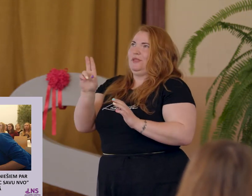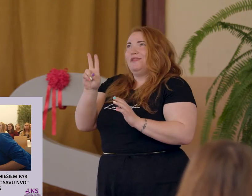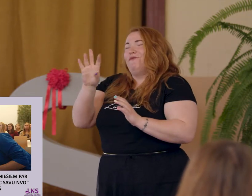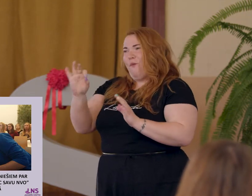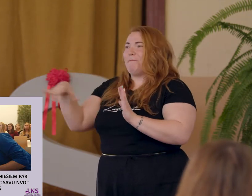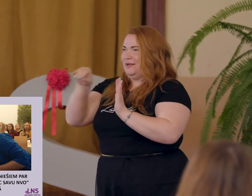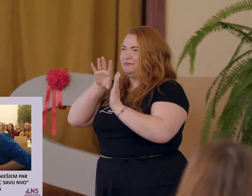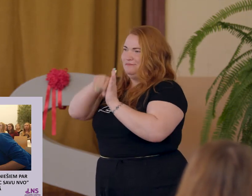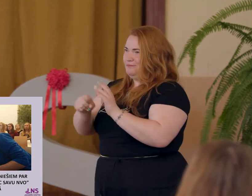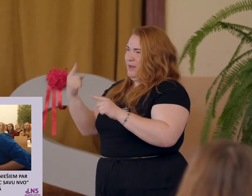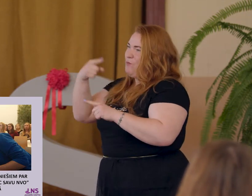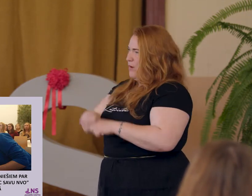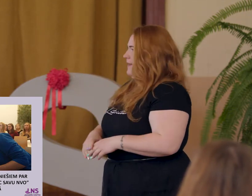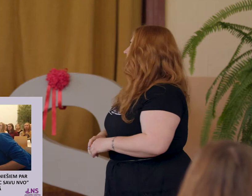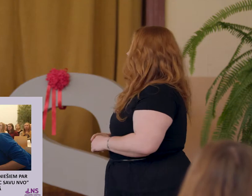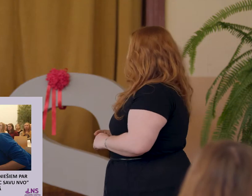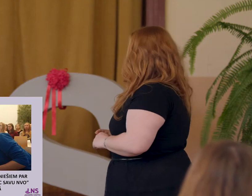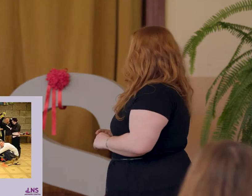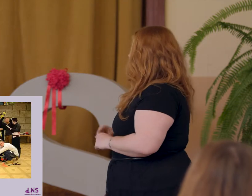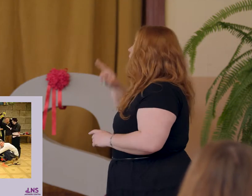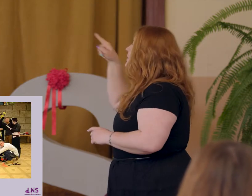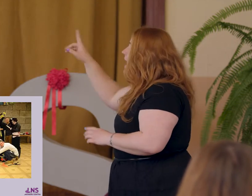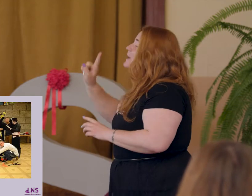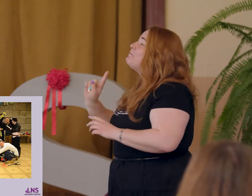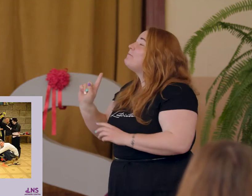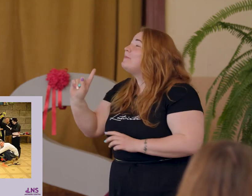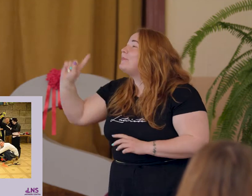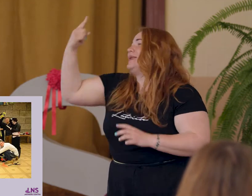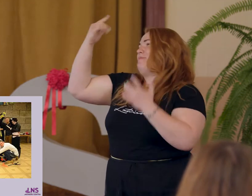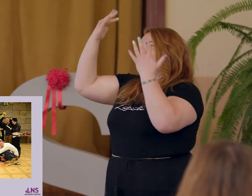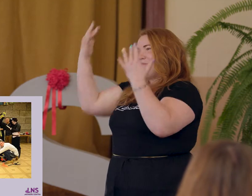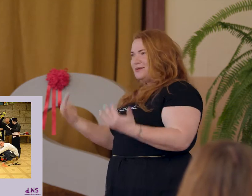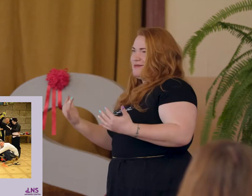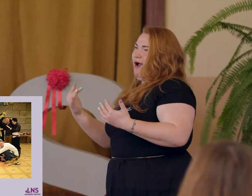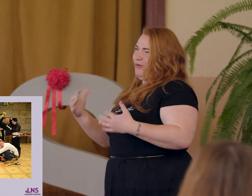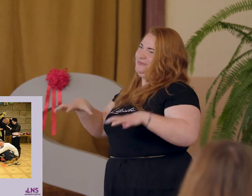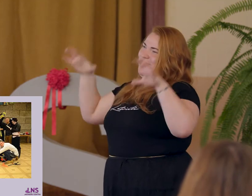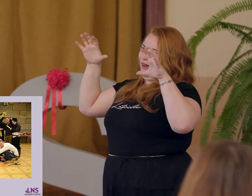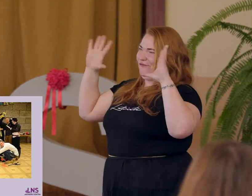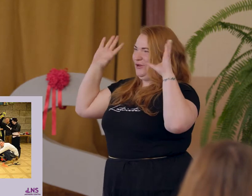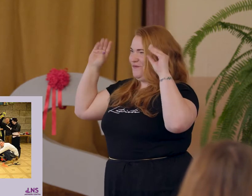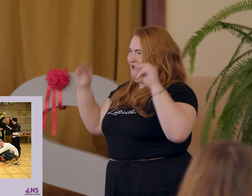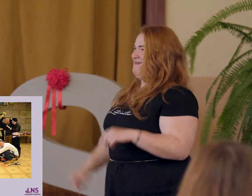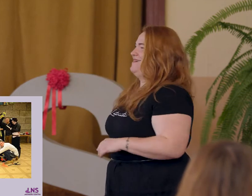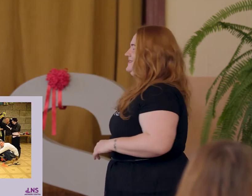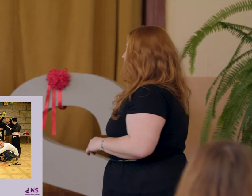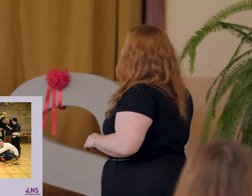mēs iekļāvāmies nevalstiskā organizācijā. Un kā redzat arī pasākumu, pirmais mūsu pasākums – Helovīna